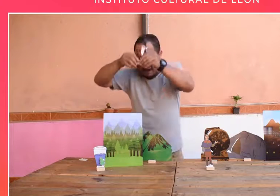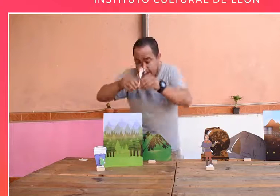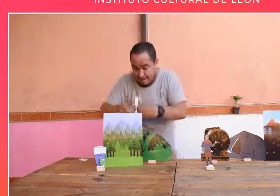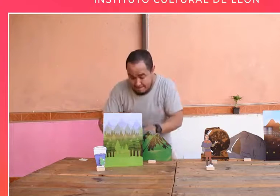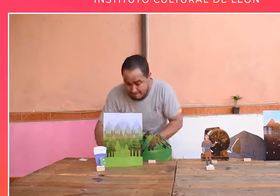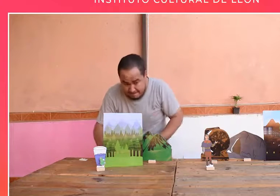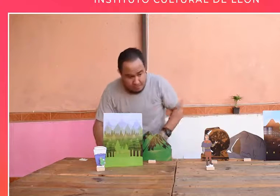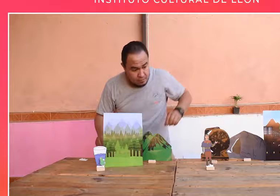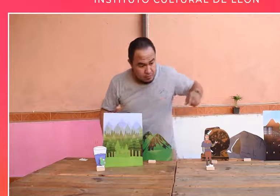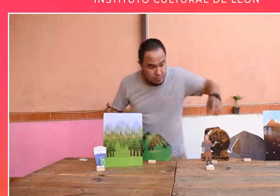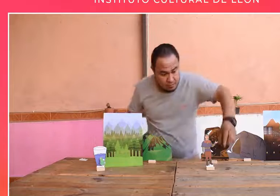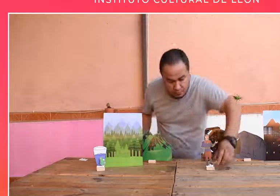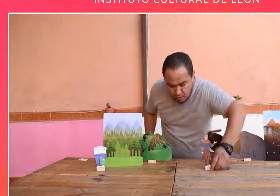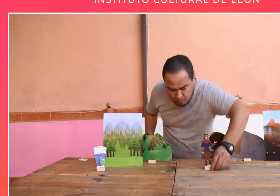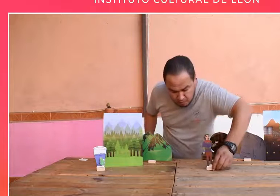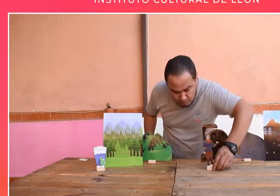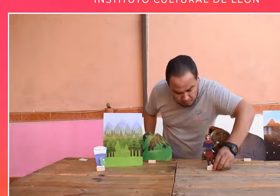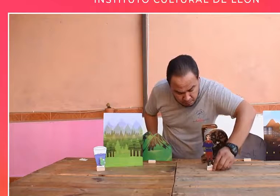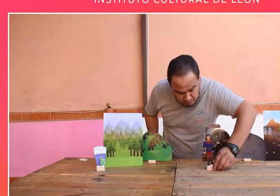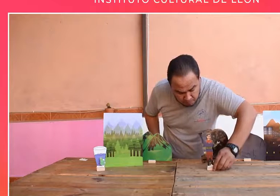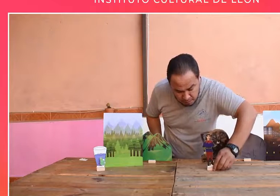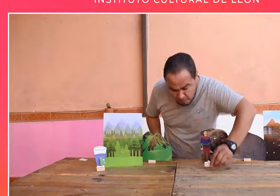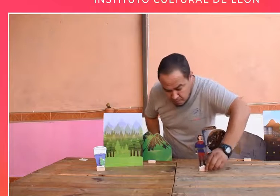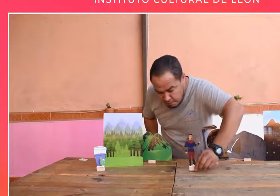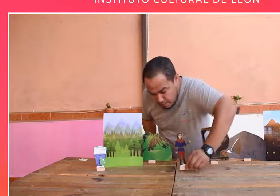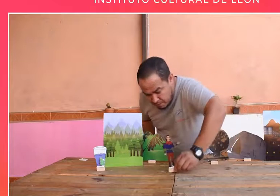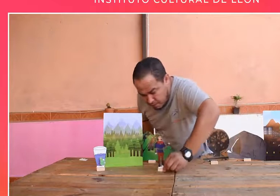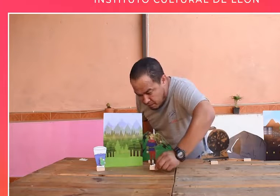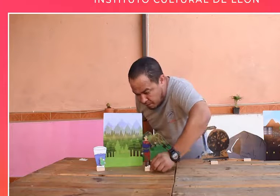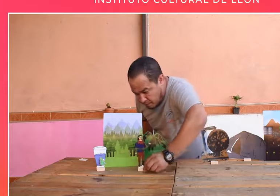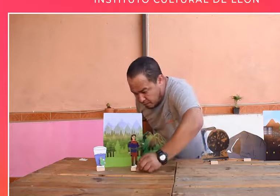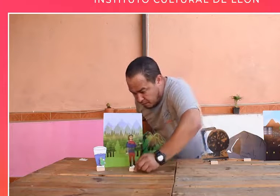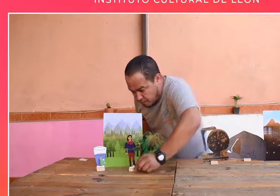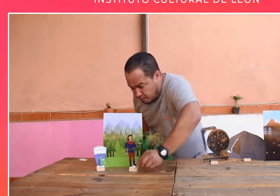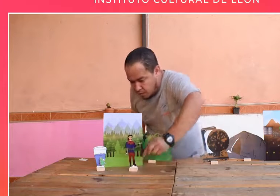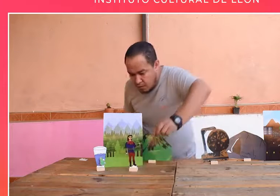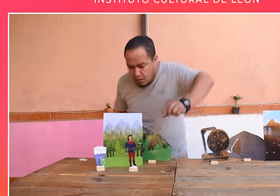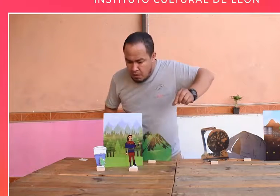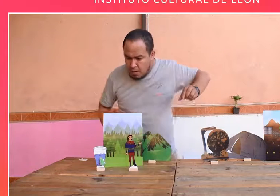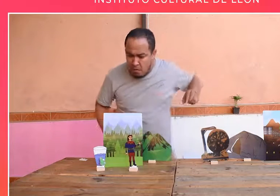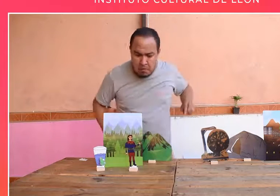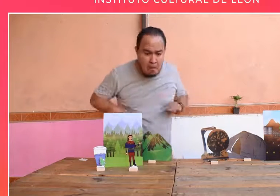dejando el vaso y el sapo ahí. El príncipe llegó y no había nadie,